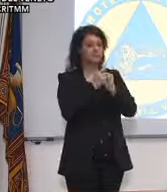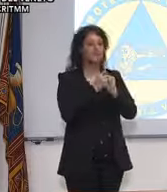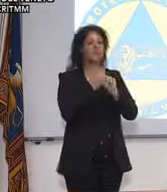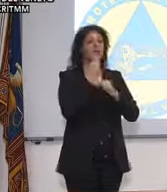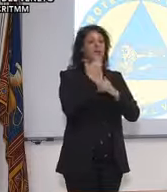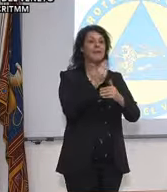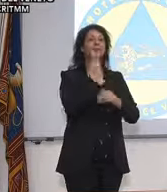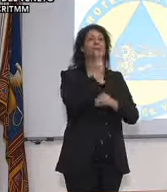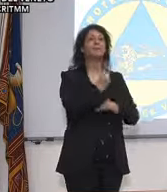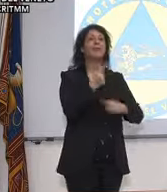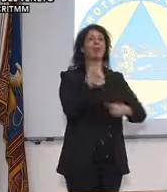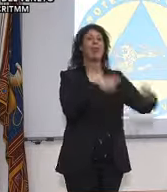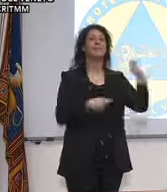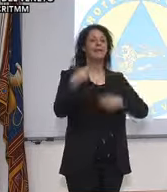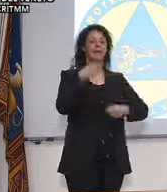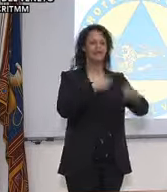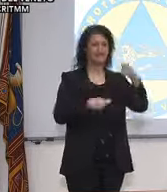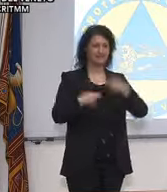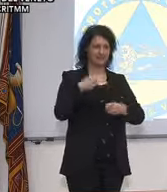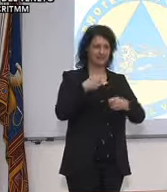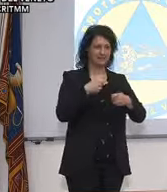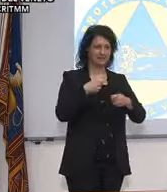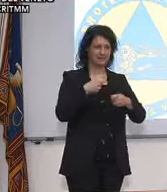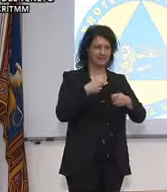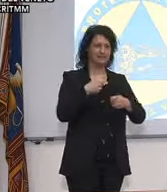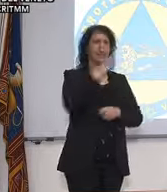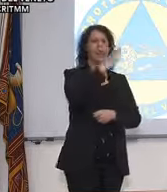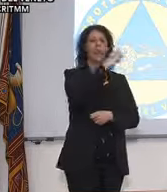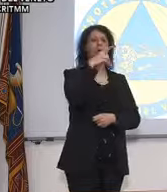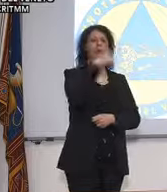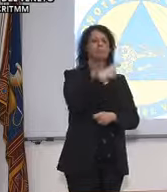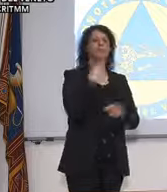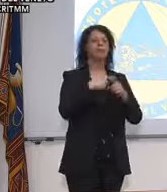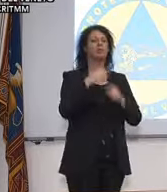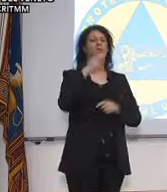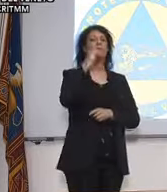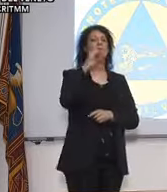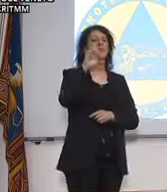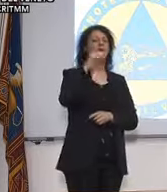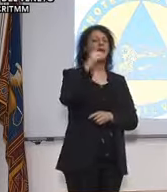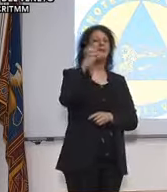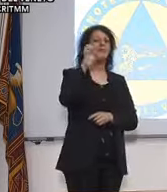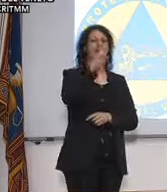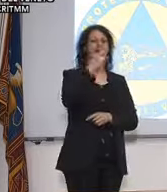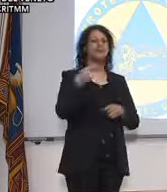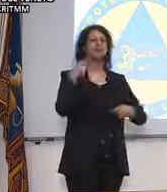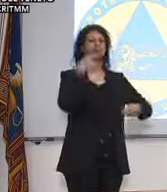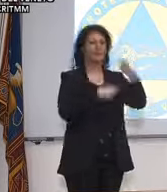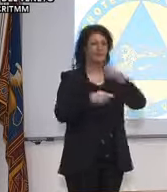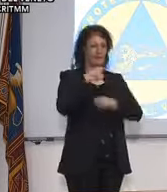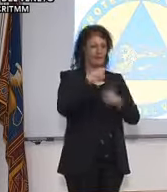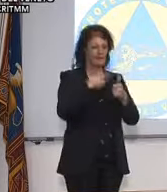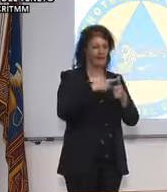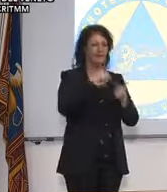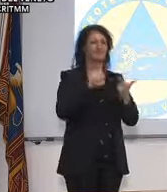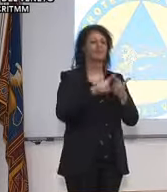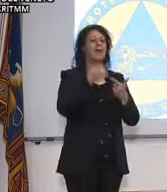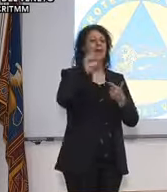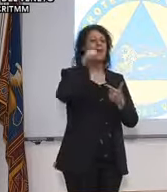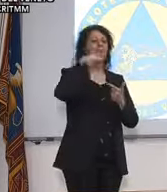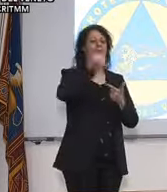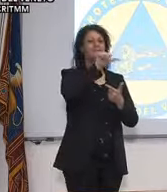due relazioni cooperative, quindi Lega Coop e Fede Solidarietà e ANFAS,